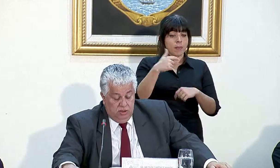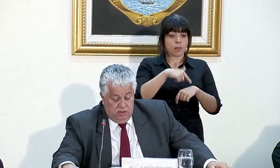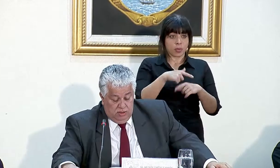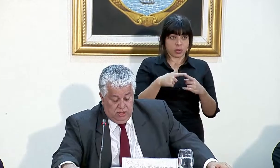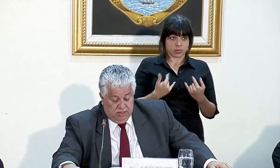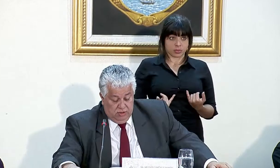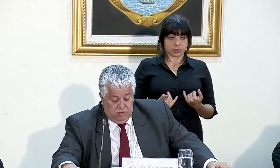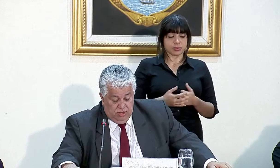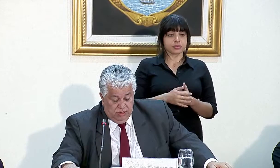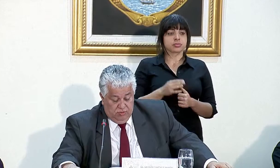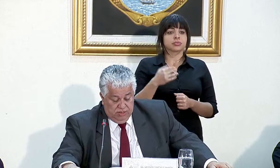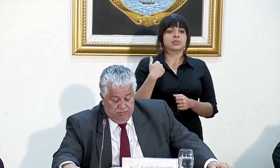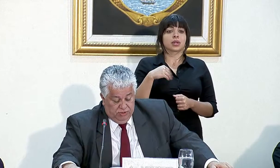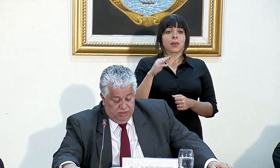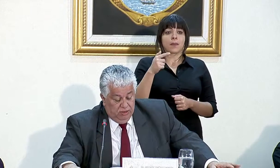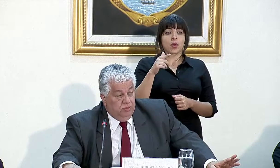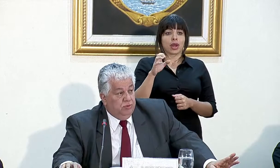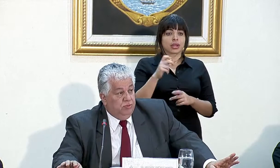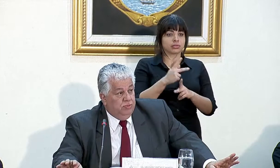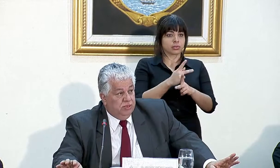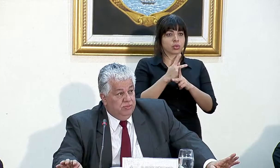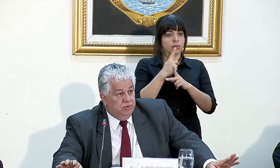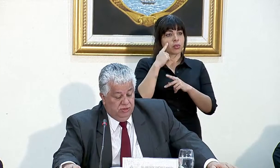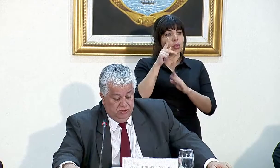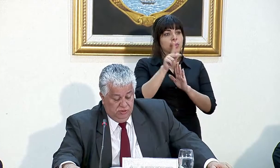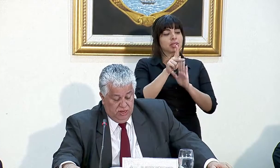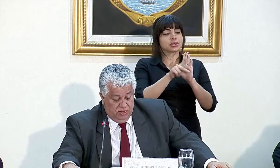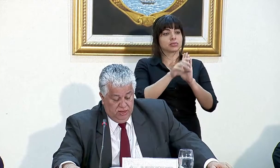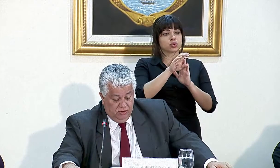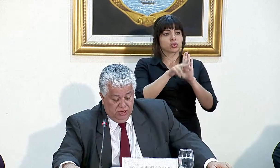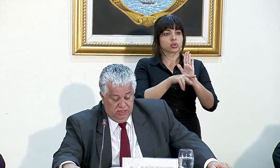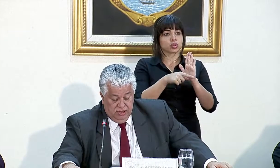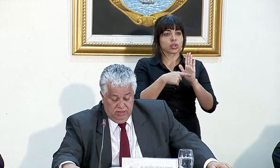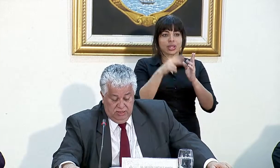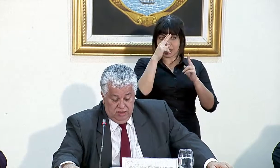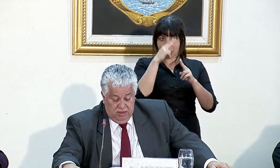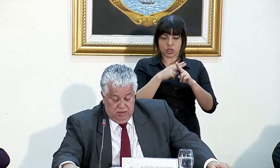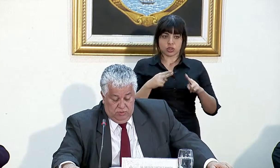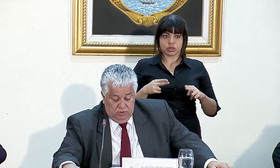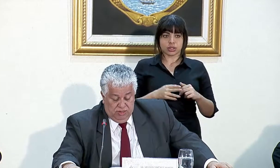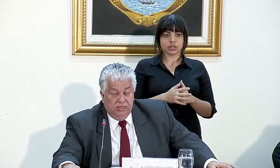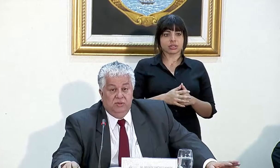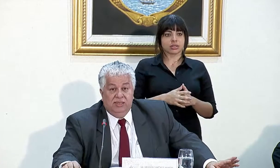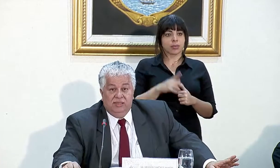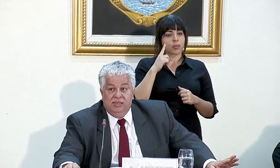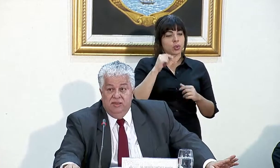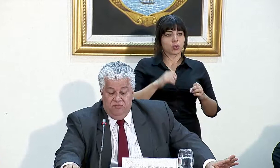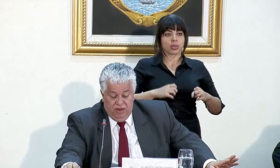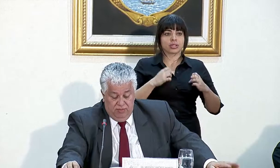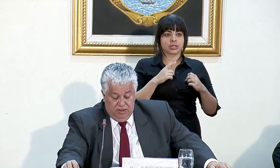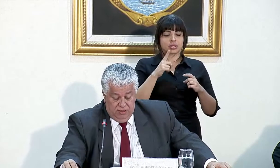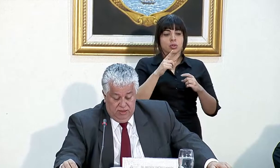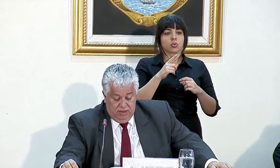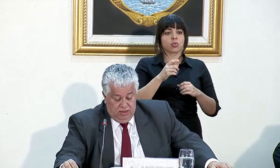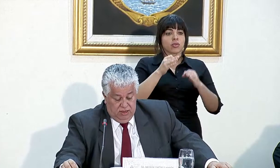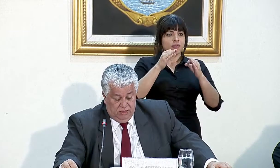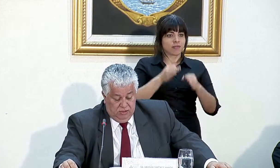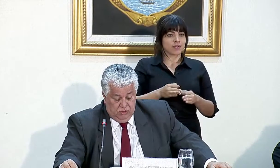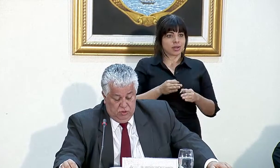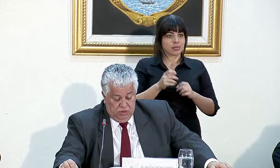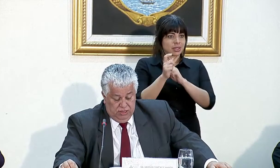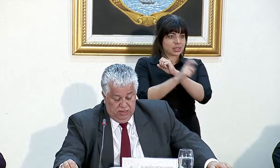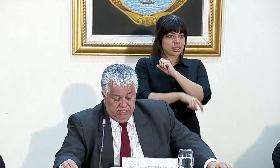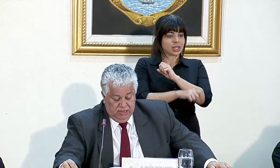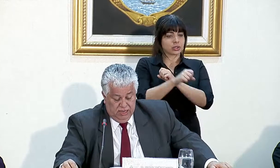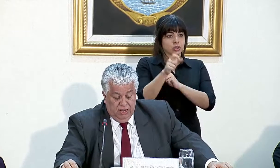hoy, el señor Monge se encuentra protegido por un principio constitucional de inocencia, pues no existe una sentencia firme en